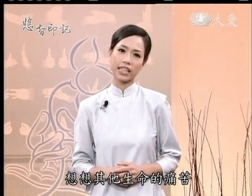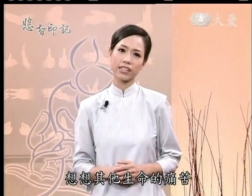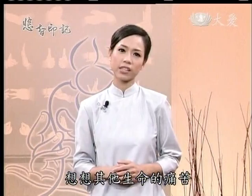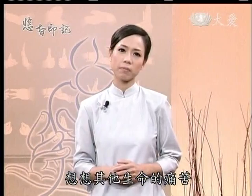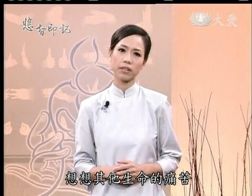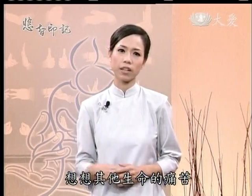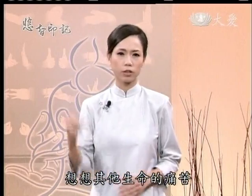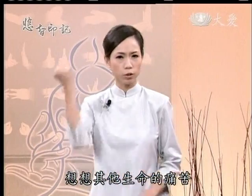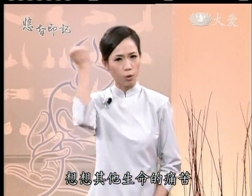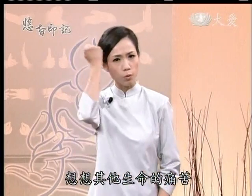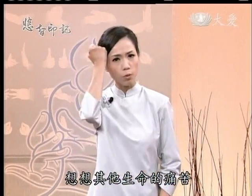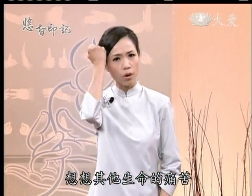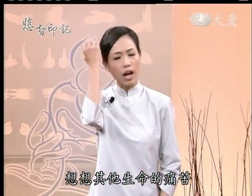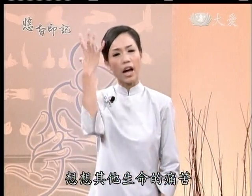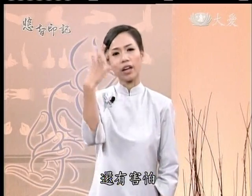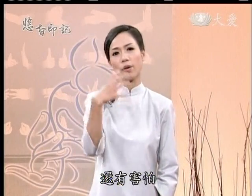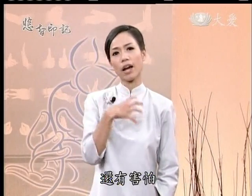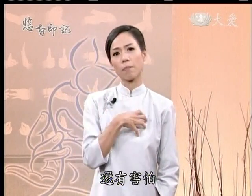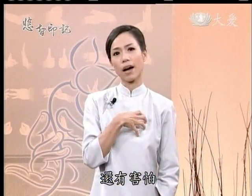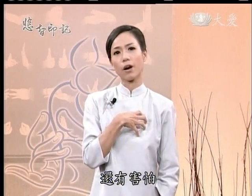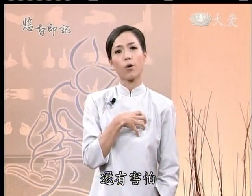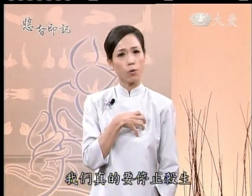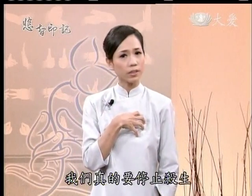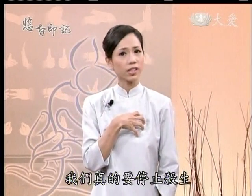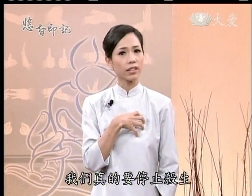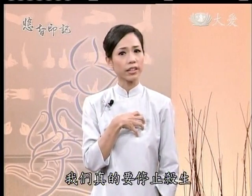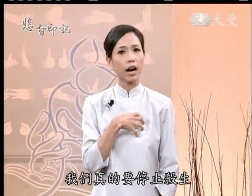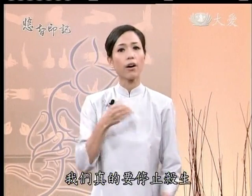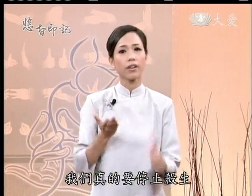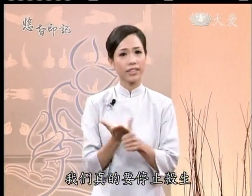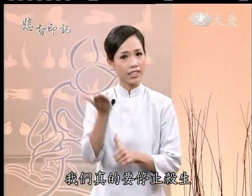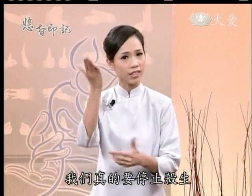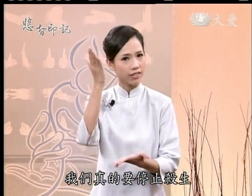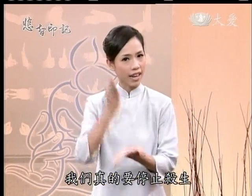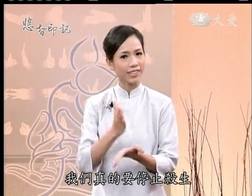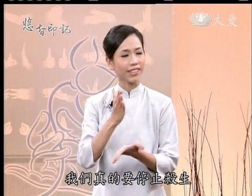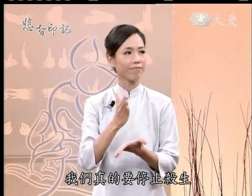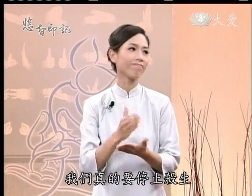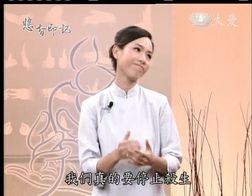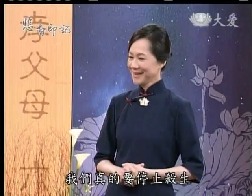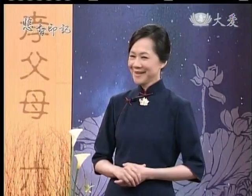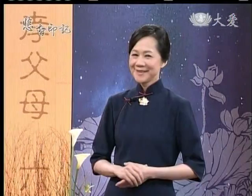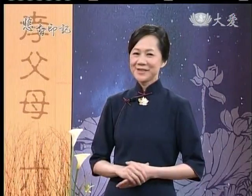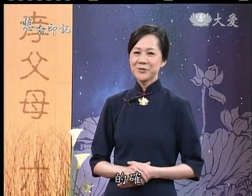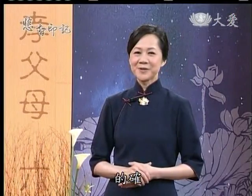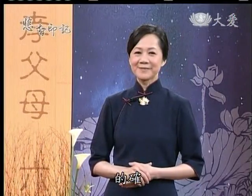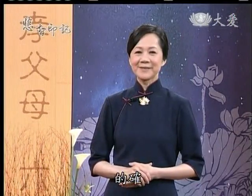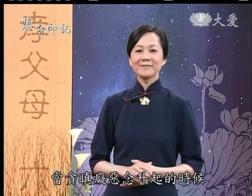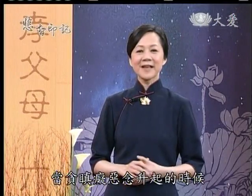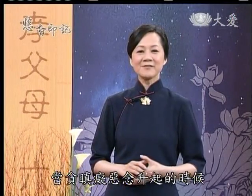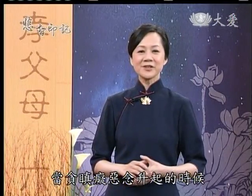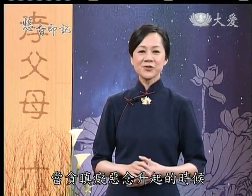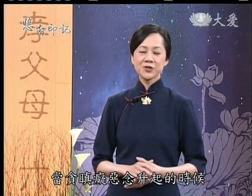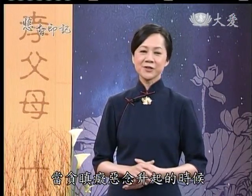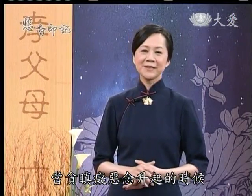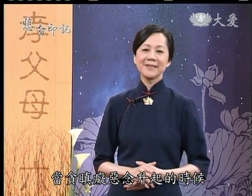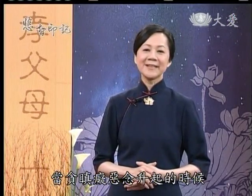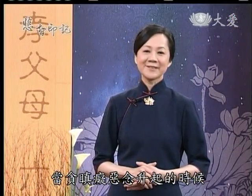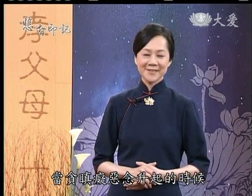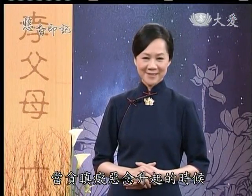他生命的痛苦还有害怕，我们真的要停止杀生。 的确，当贪嗔痴恶念升